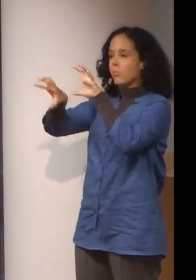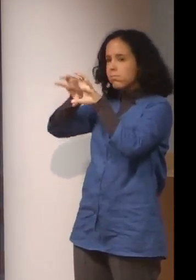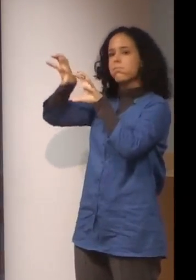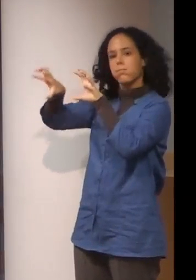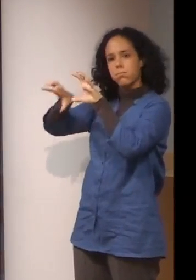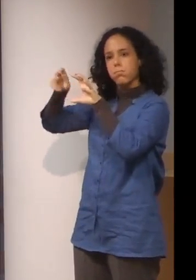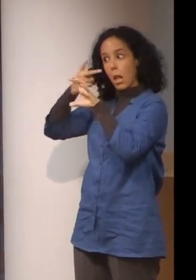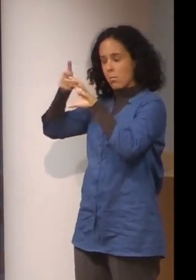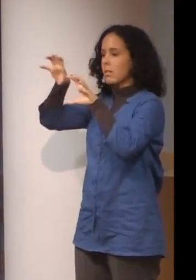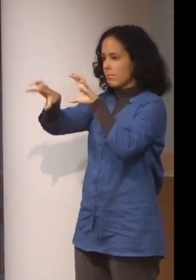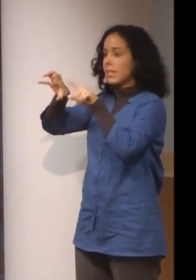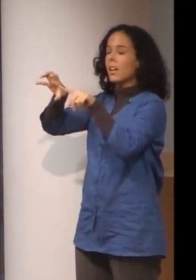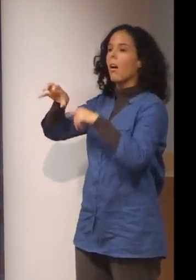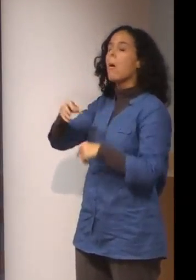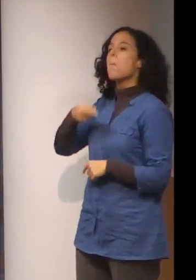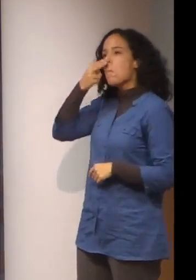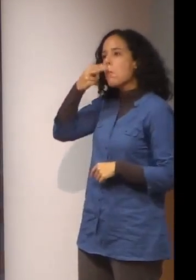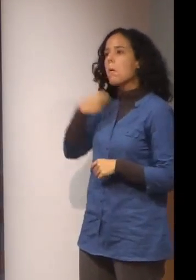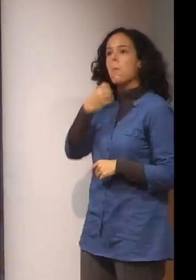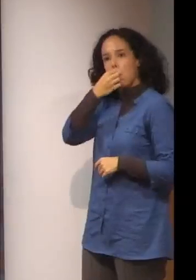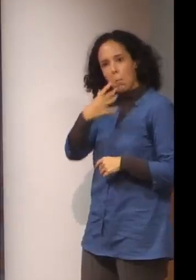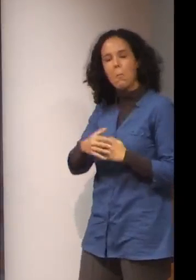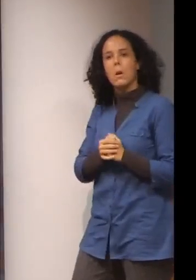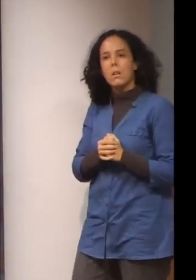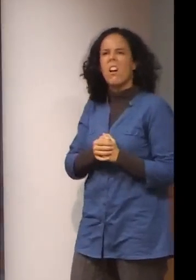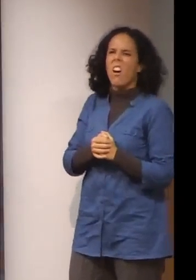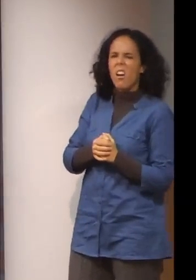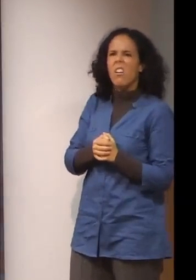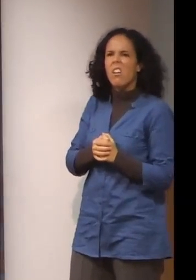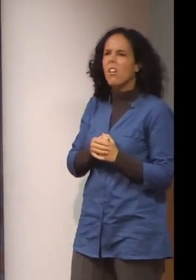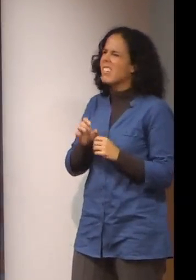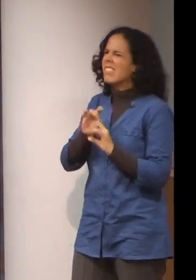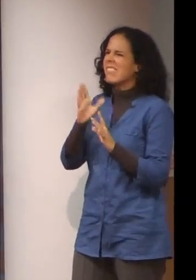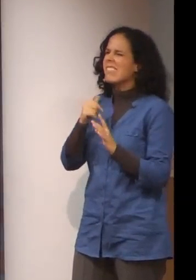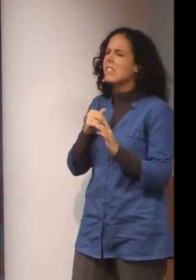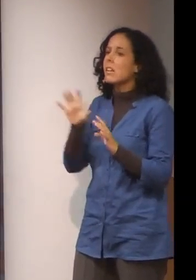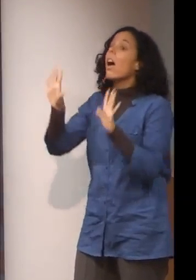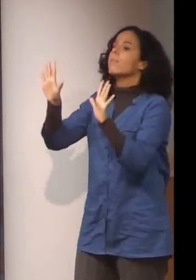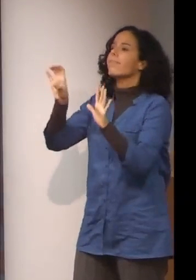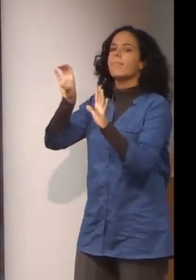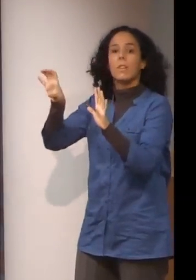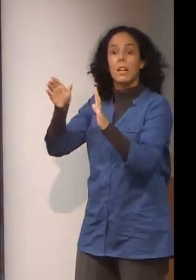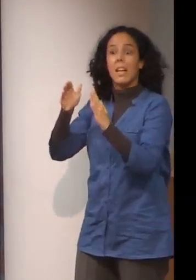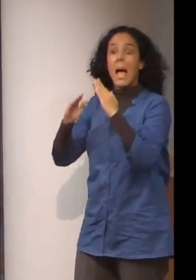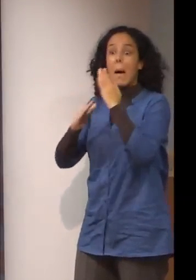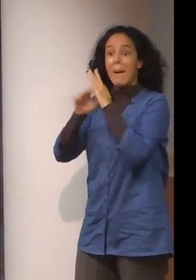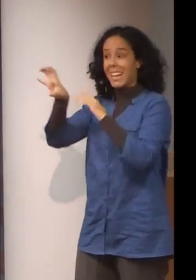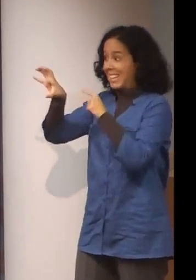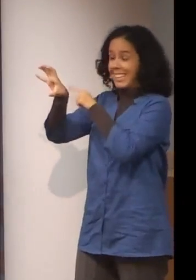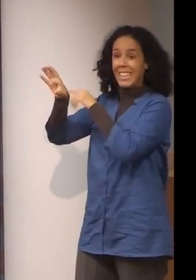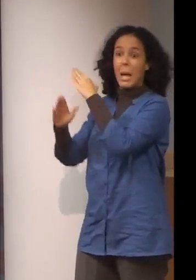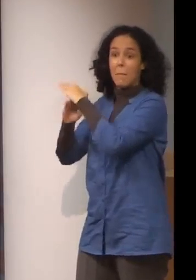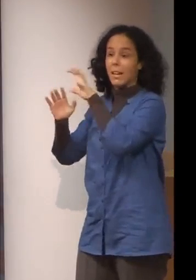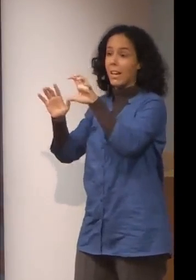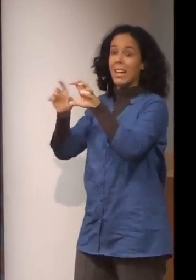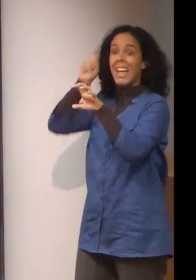como respuesta el profesor. De manera que según se iba visionando mi trabajo, iba recibiendo el feedback del profesor